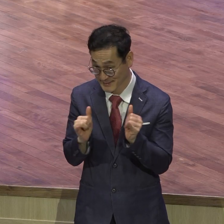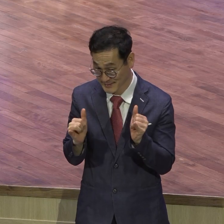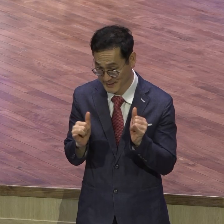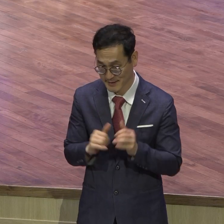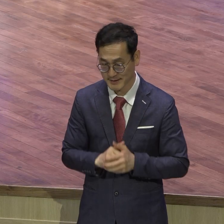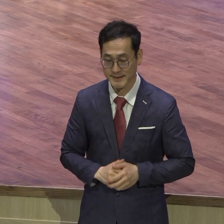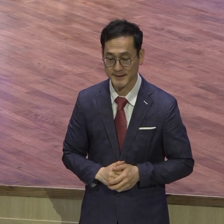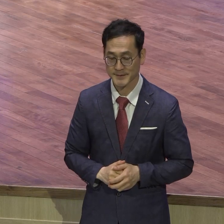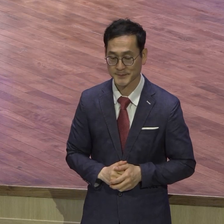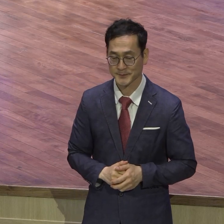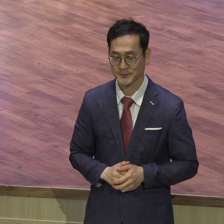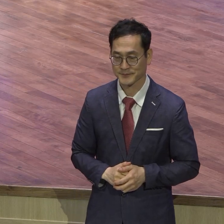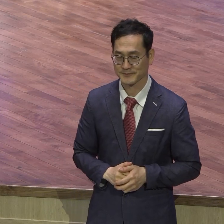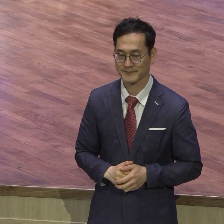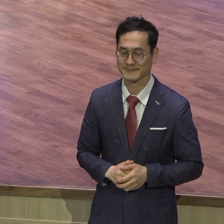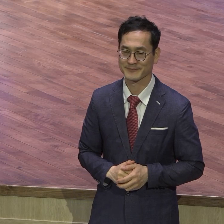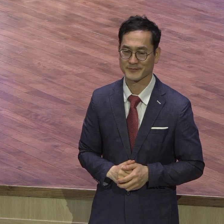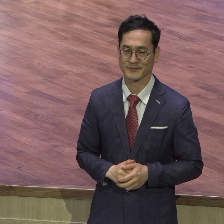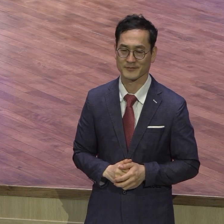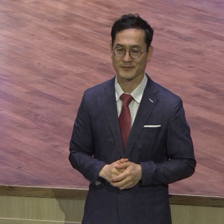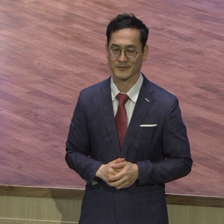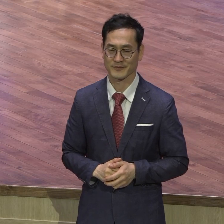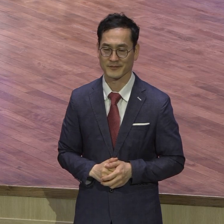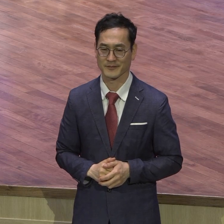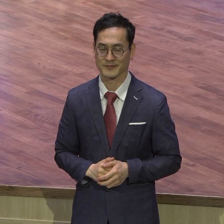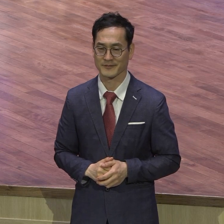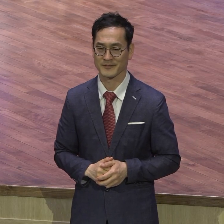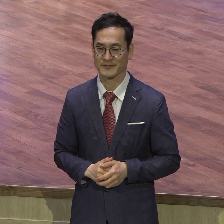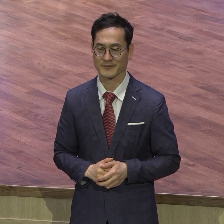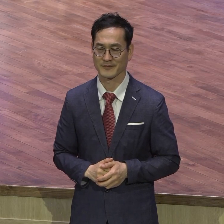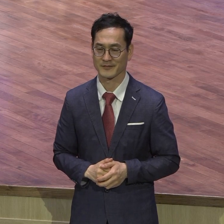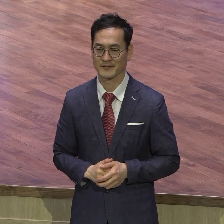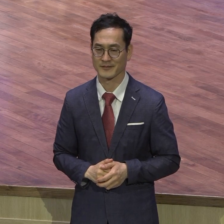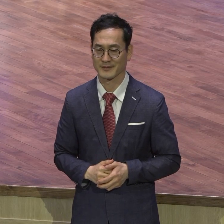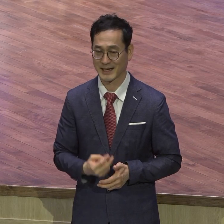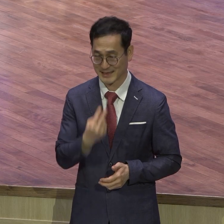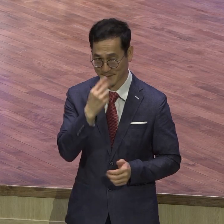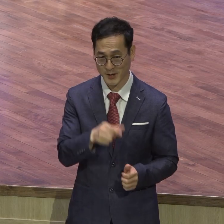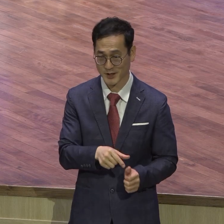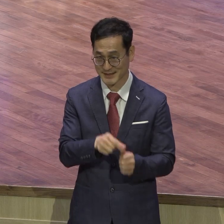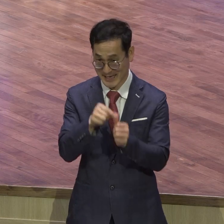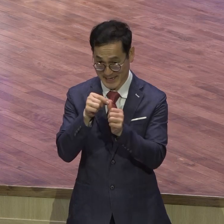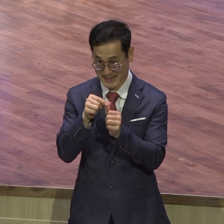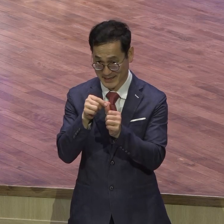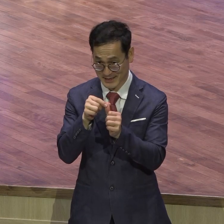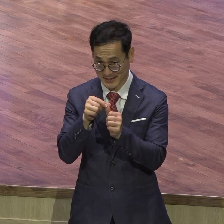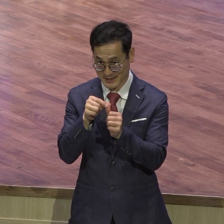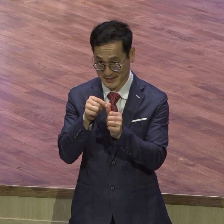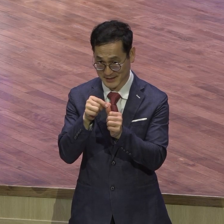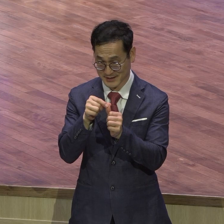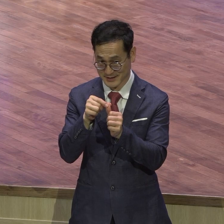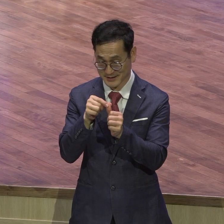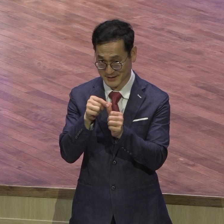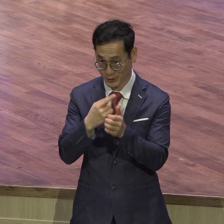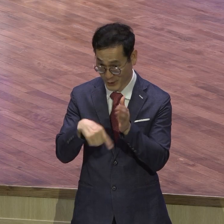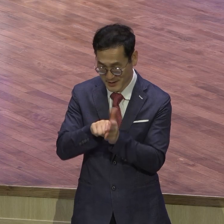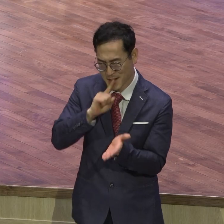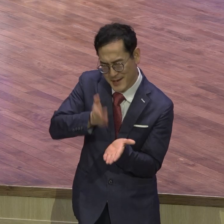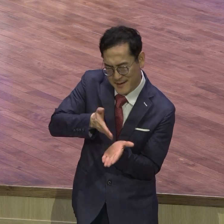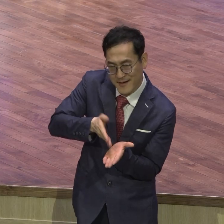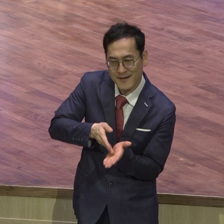어떤 의미로 볼 때는요 기독교인은 생명 살리는 말쟁이 돼야 돼요 여러분